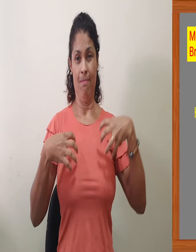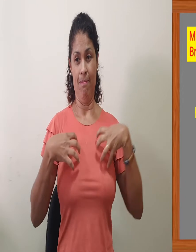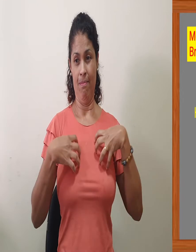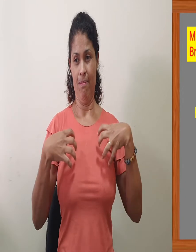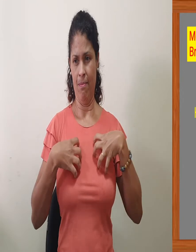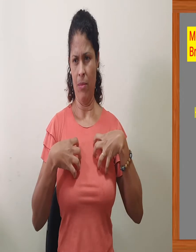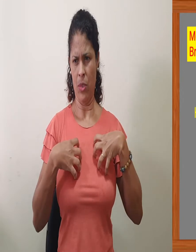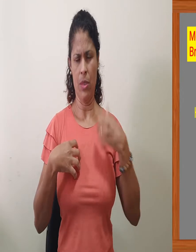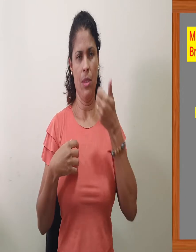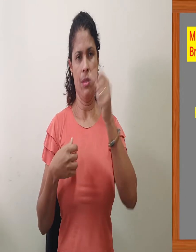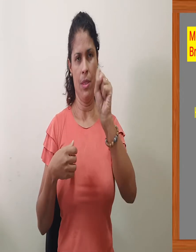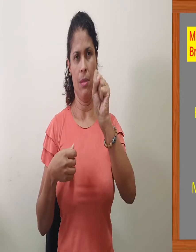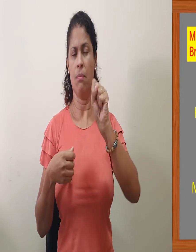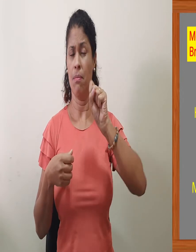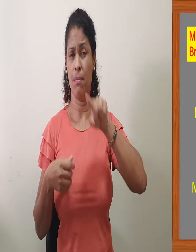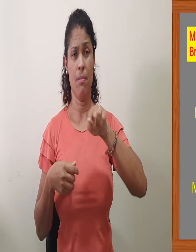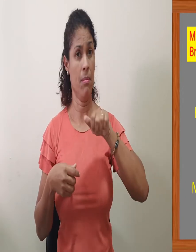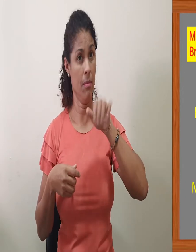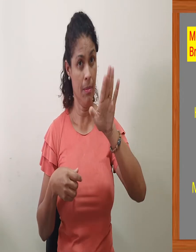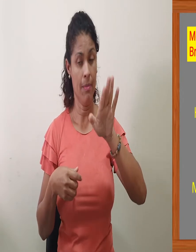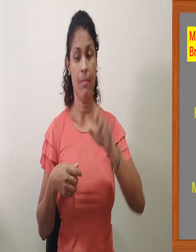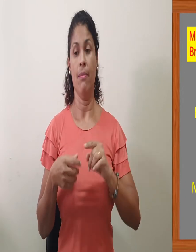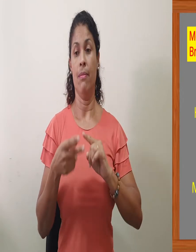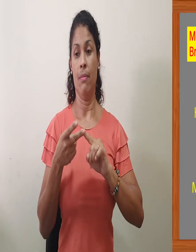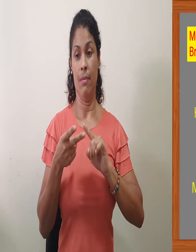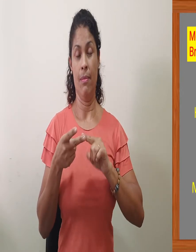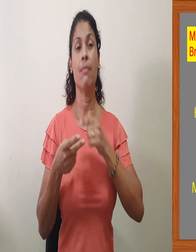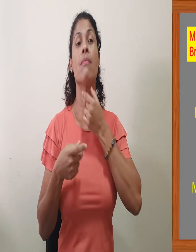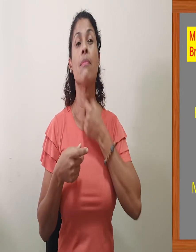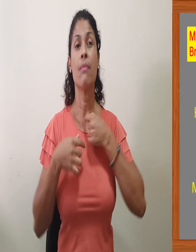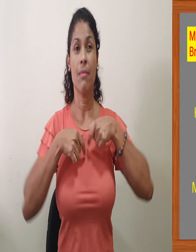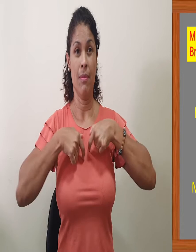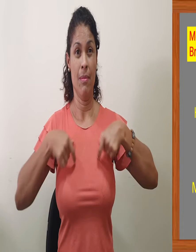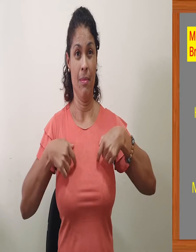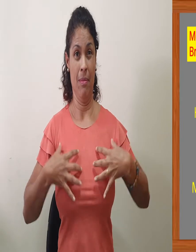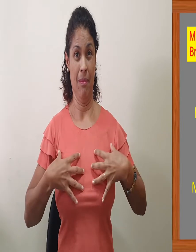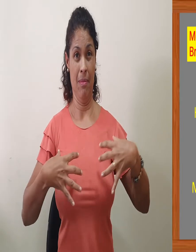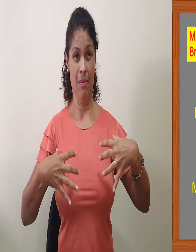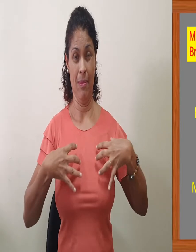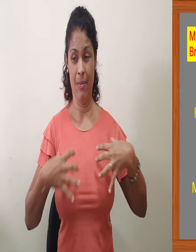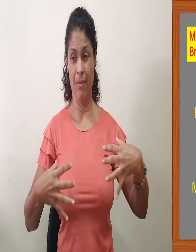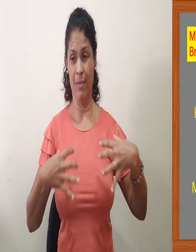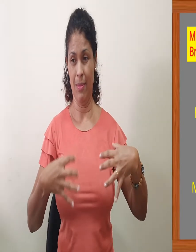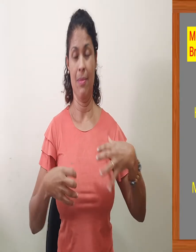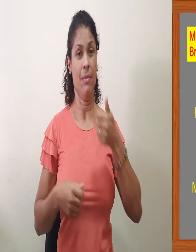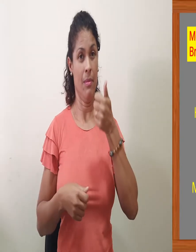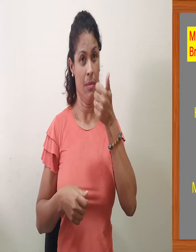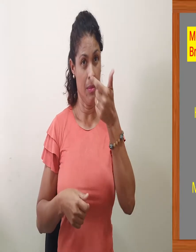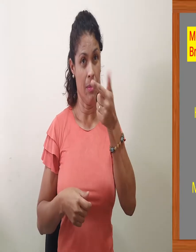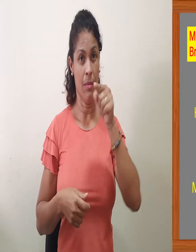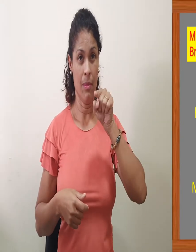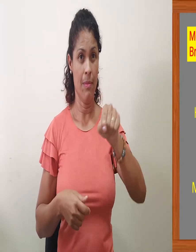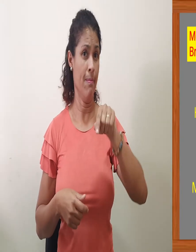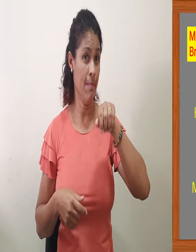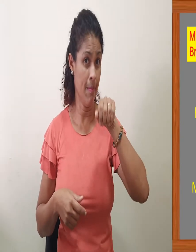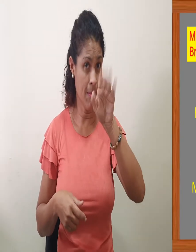10.191 óbitos. Já entre as mulheres, Os tumores que mais levaram ao óbito